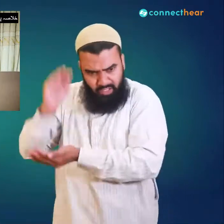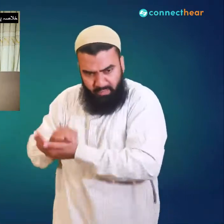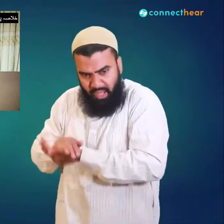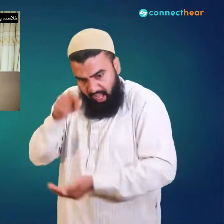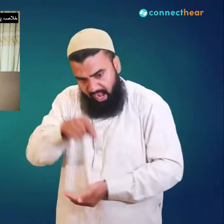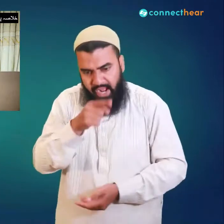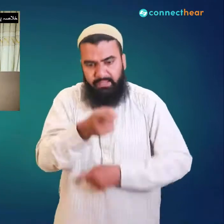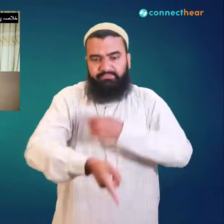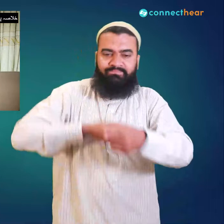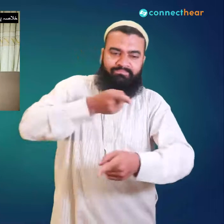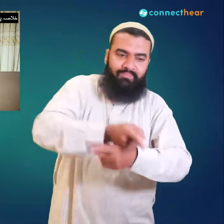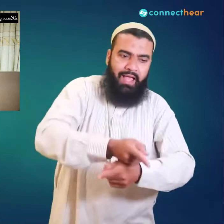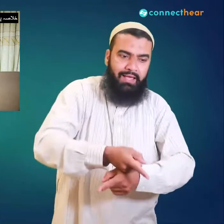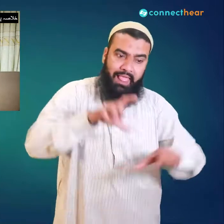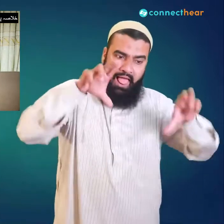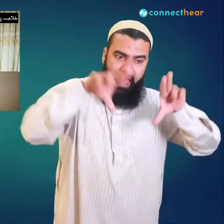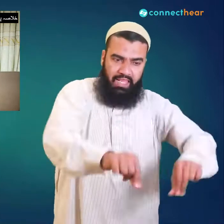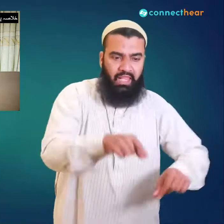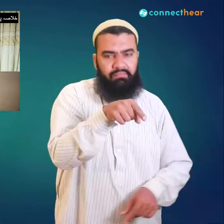اندر مبتلا کیا جائے گا۔